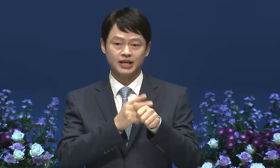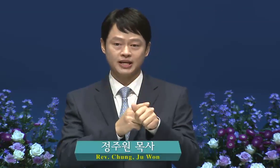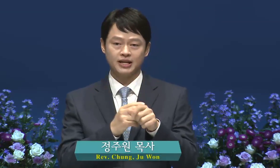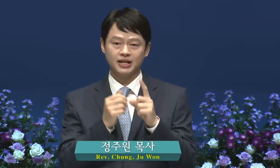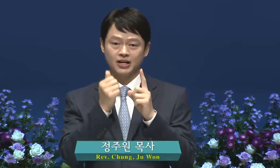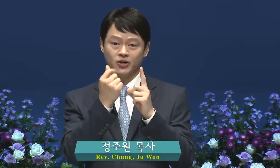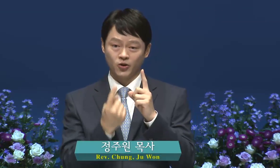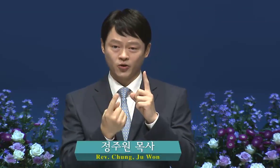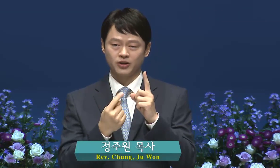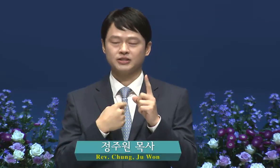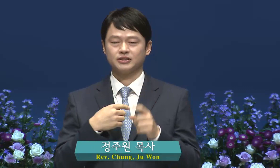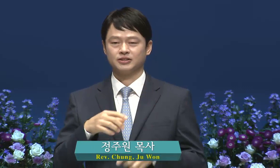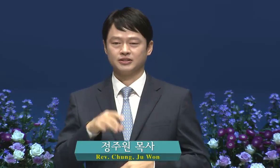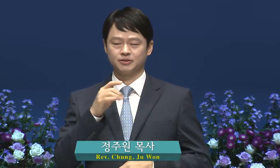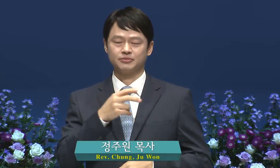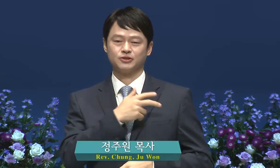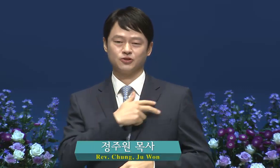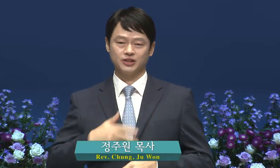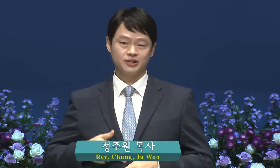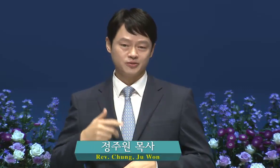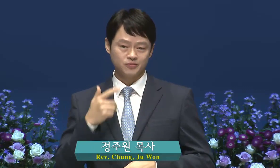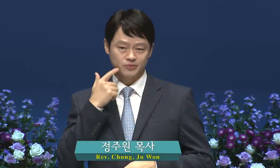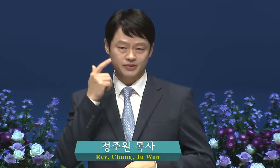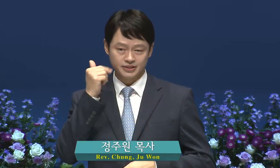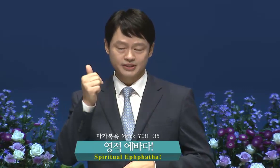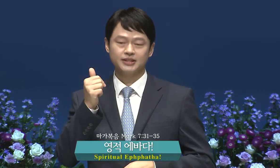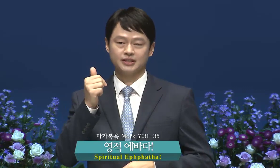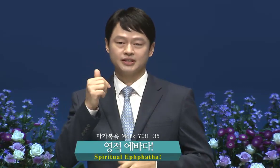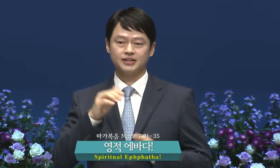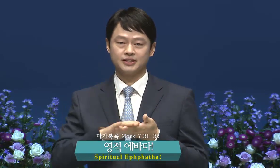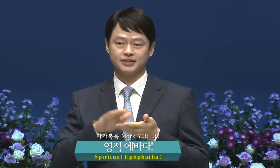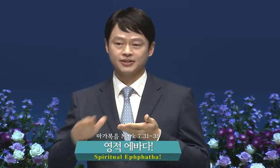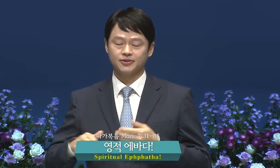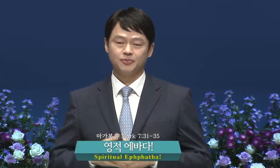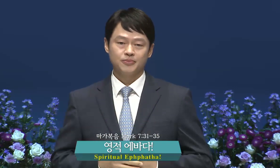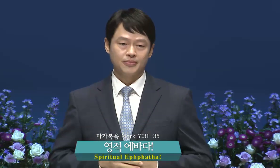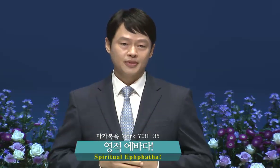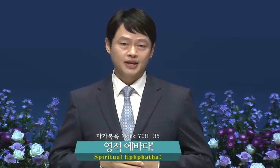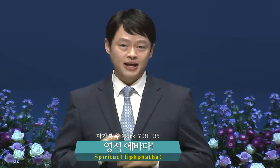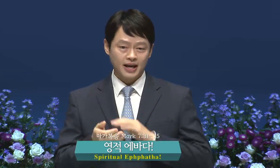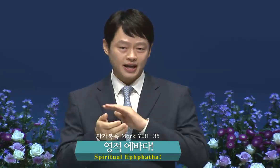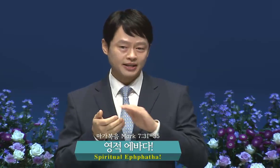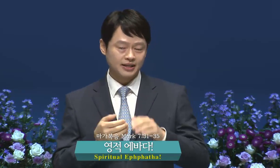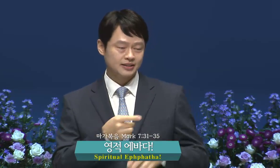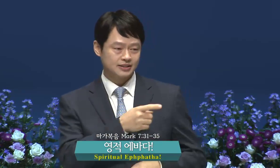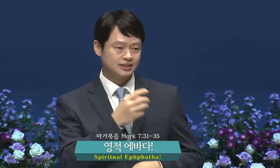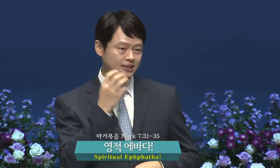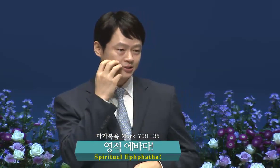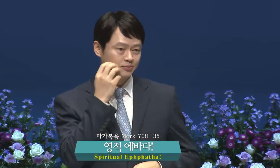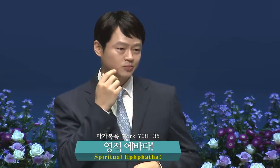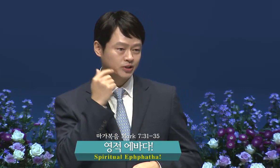저는 올해 2월에 필리핀 팔라완으로 파송을 받은 농인 1호 선교사